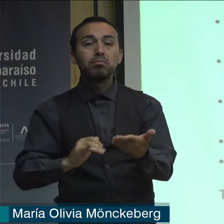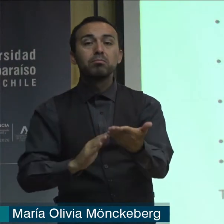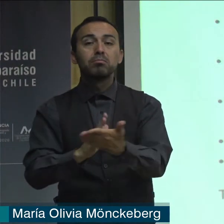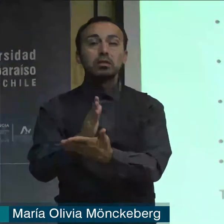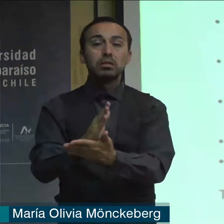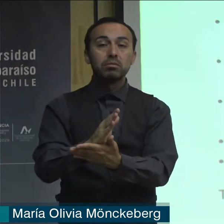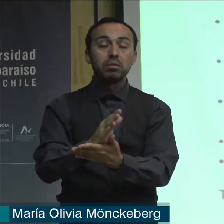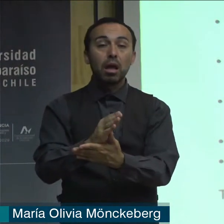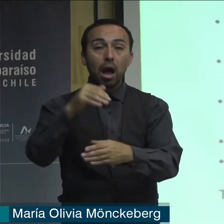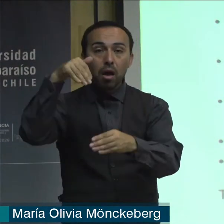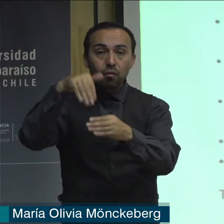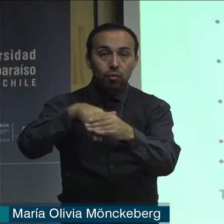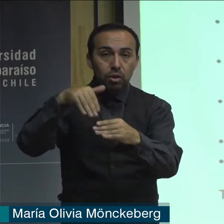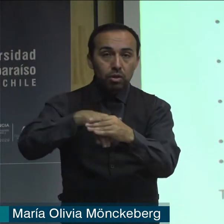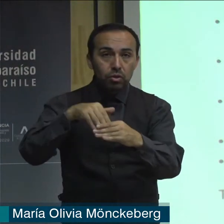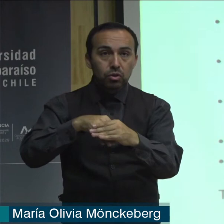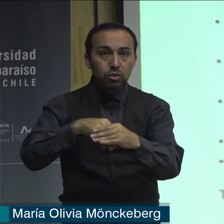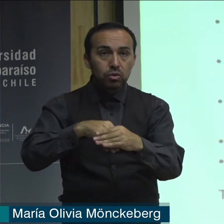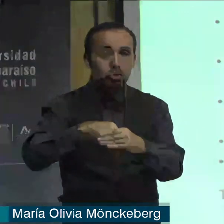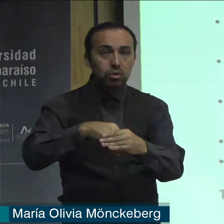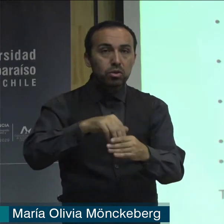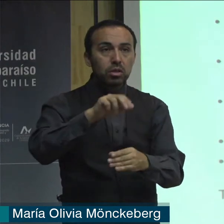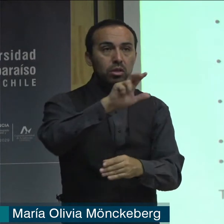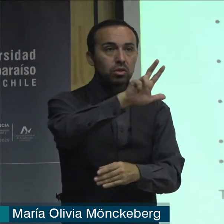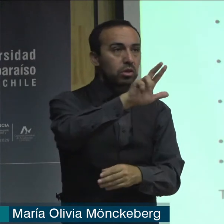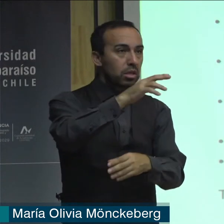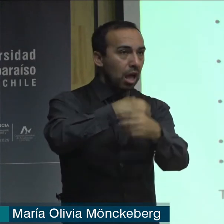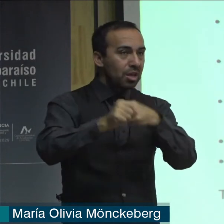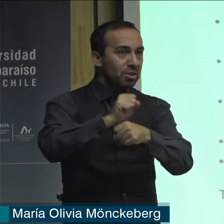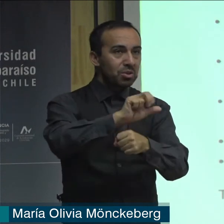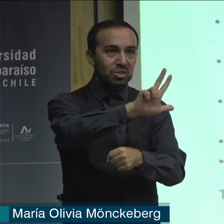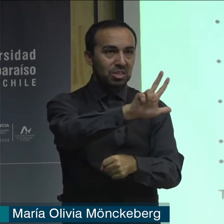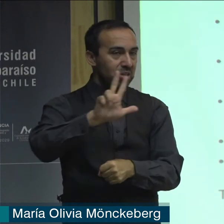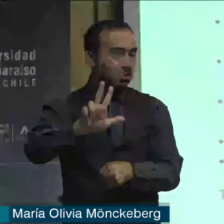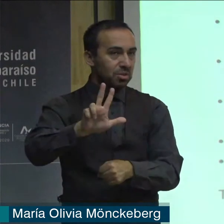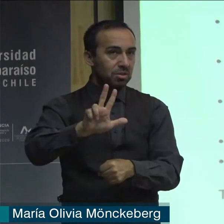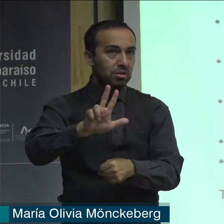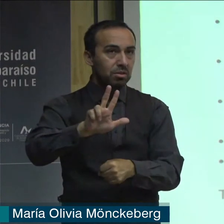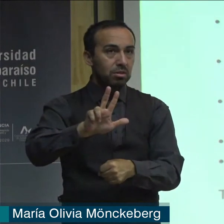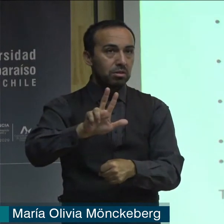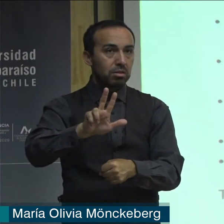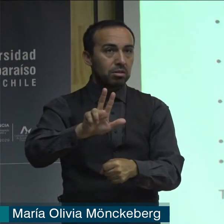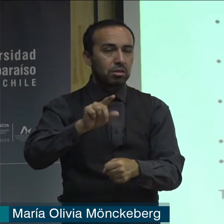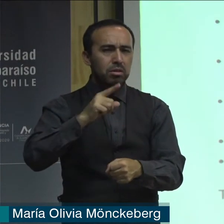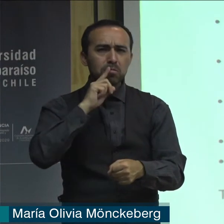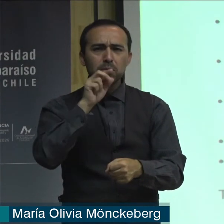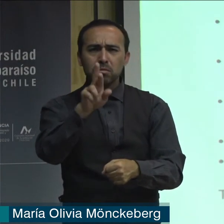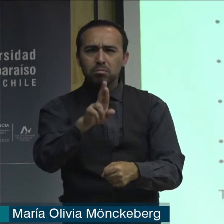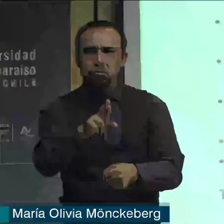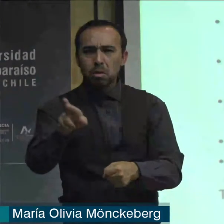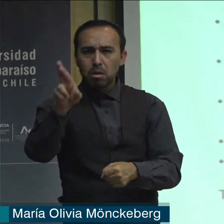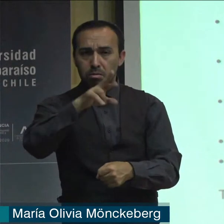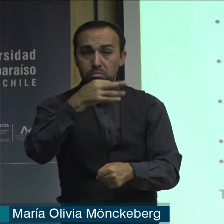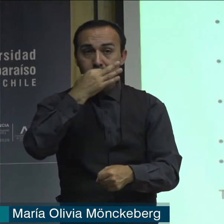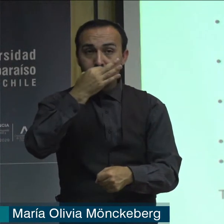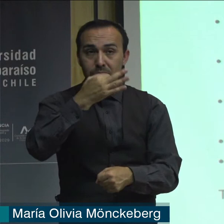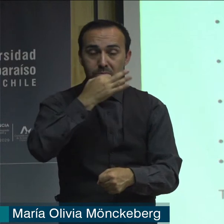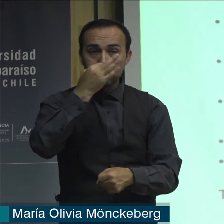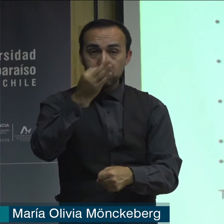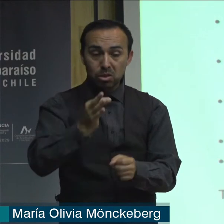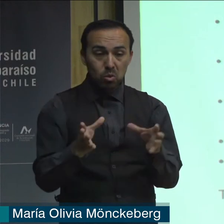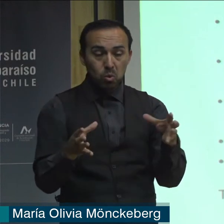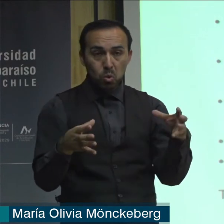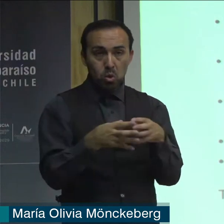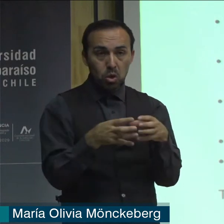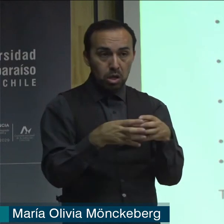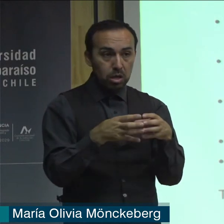1988 aquí me voy a permitir una una cuestión y que la conversaba yo con el equipo por ejemplo que hizo